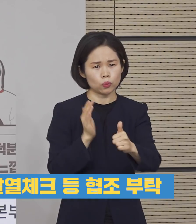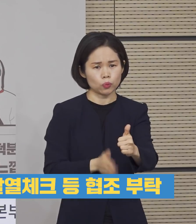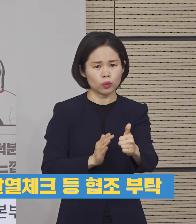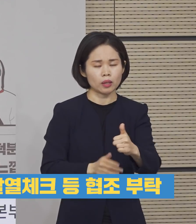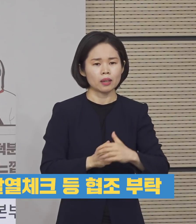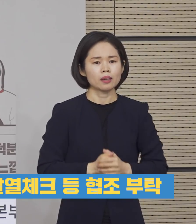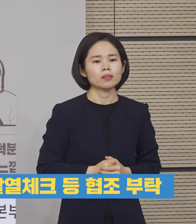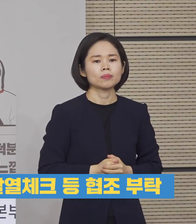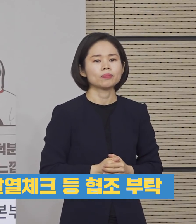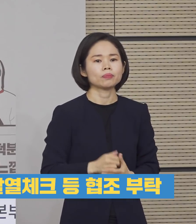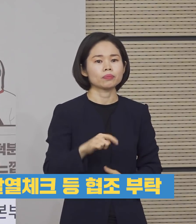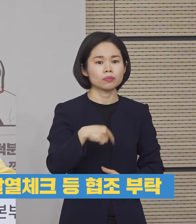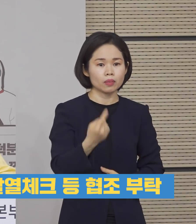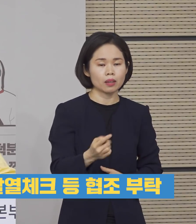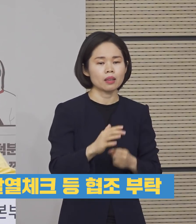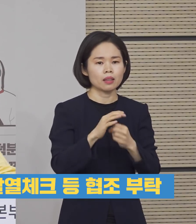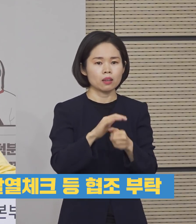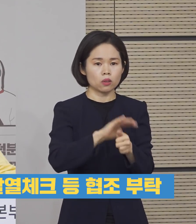부탁드립니다.